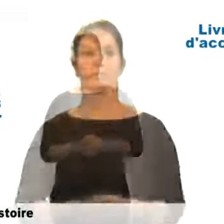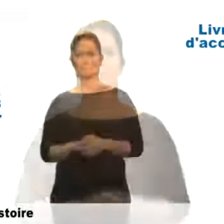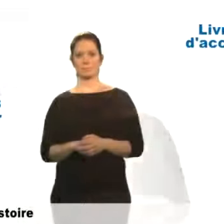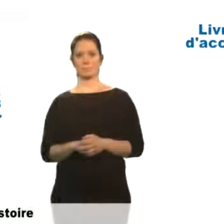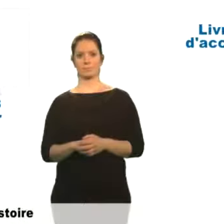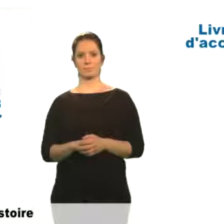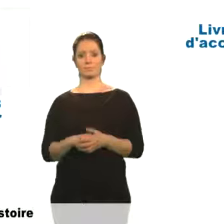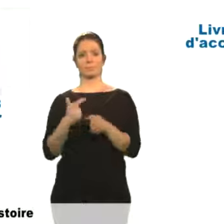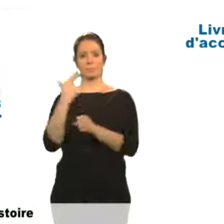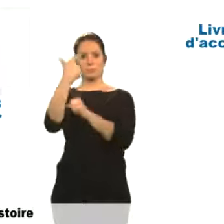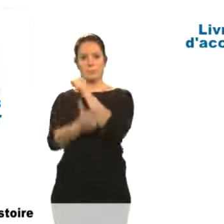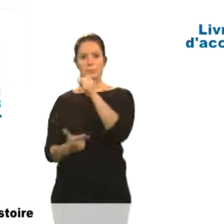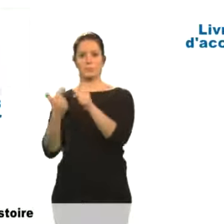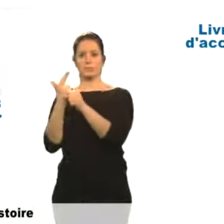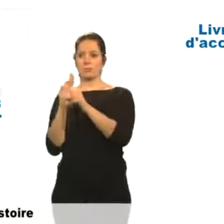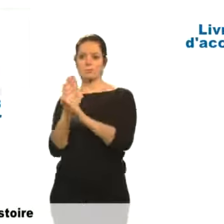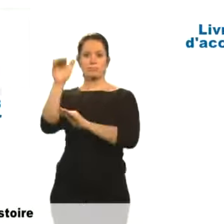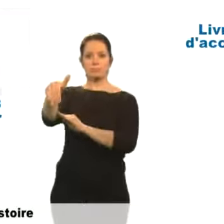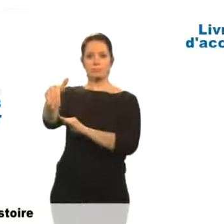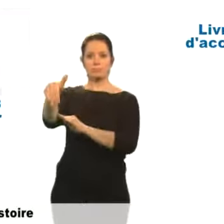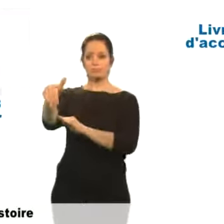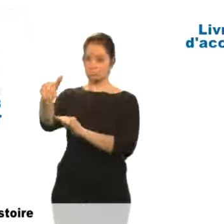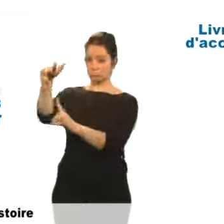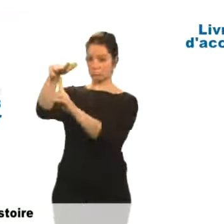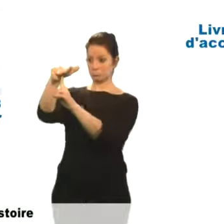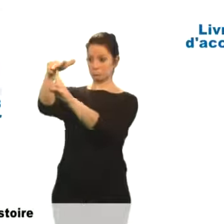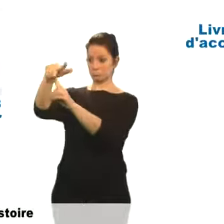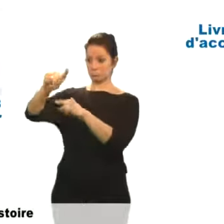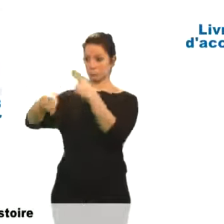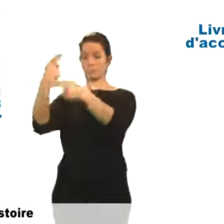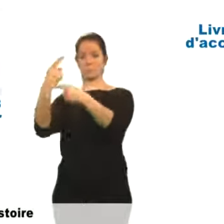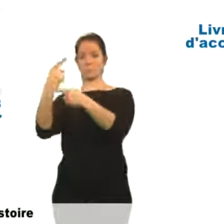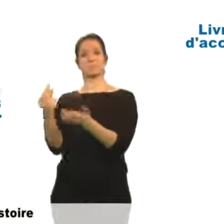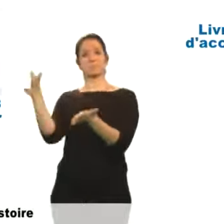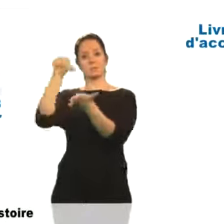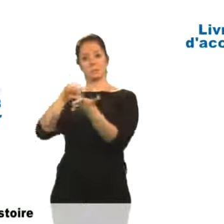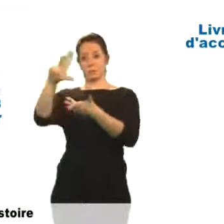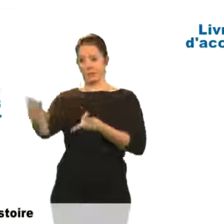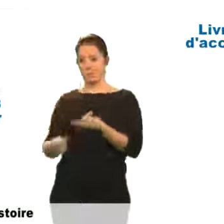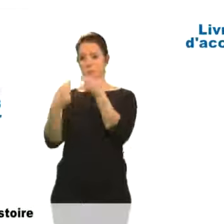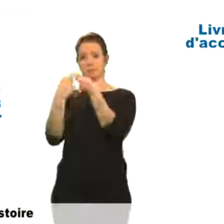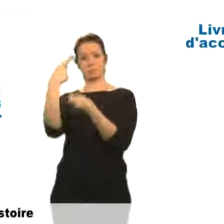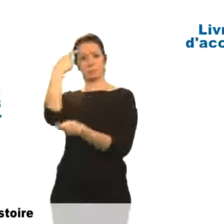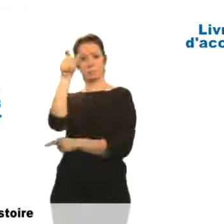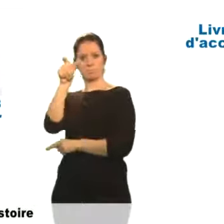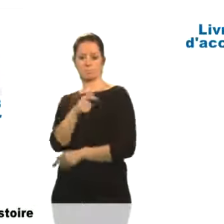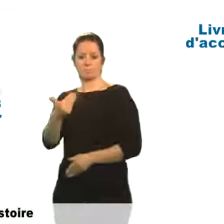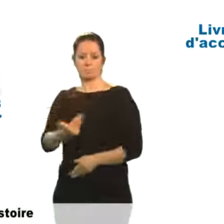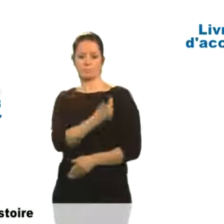2 ans plus tard, l'entraide donna naissance au Centre de réadaptation pour blessés et mutilés de guerre et à l'Aide aux